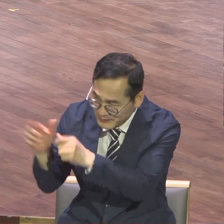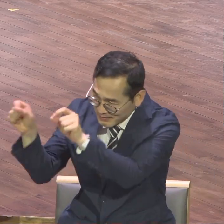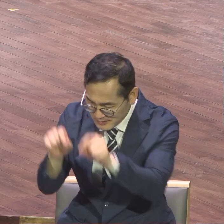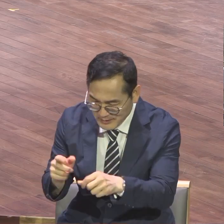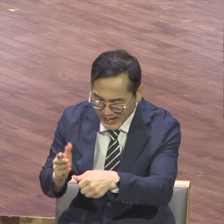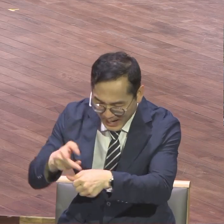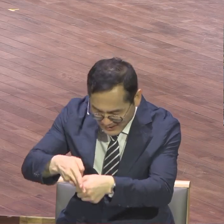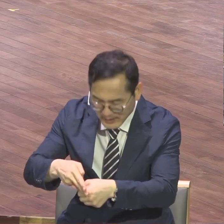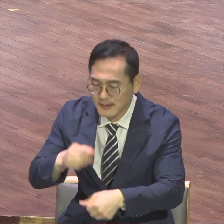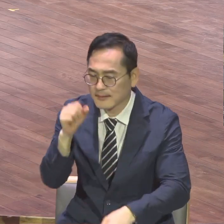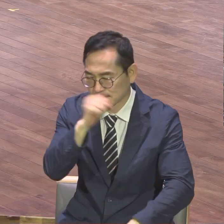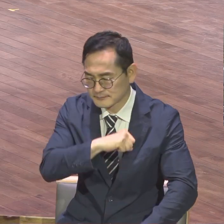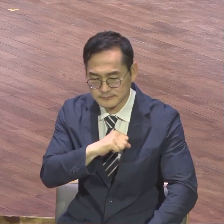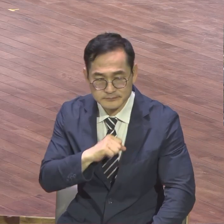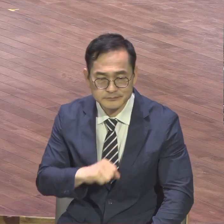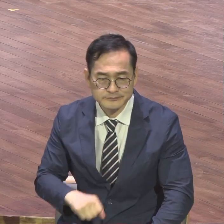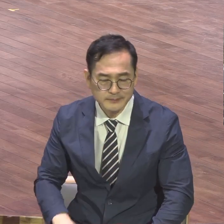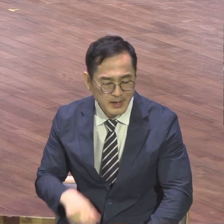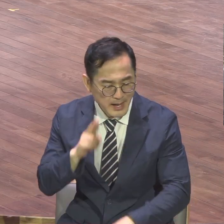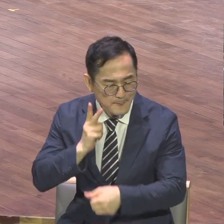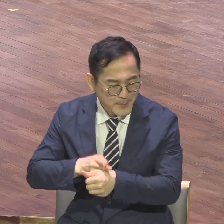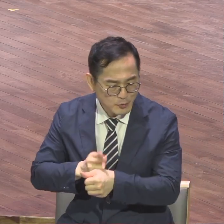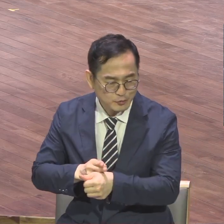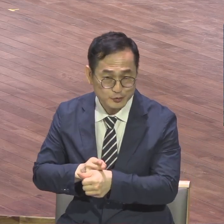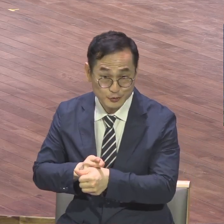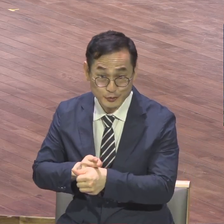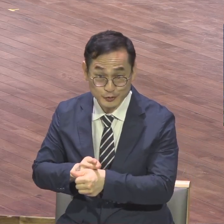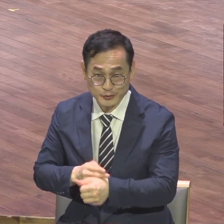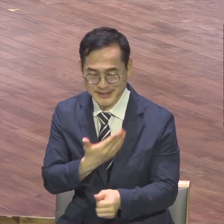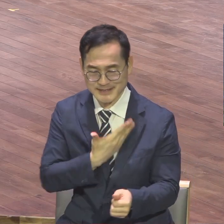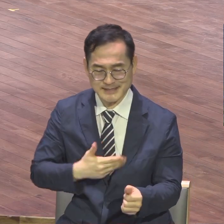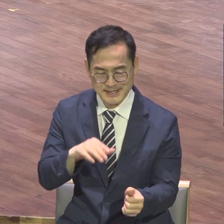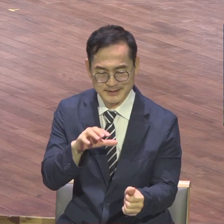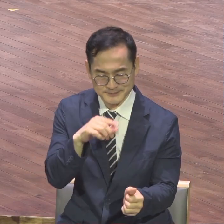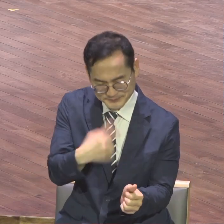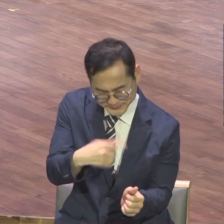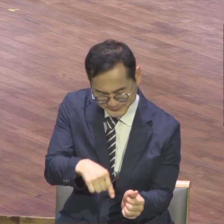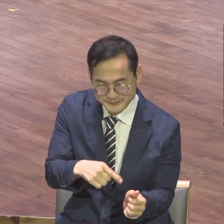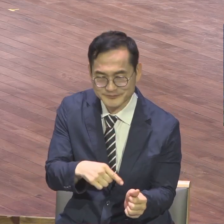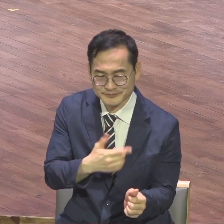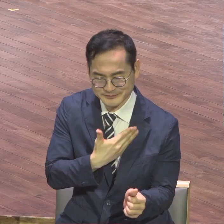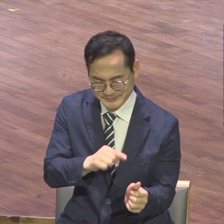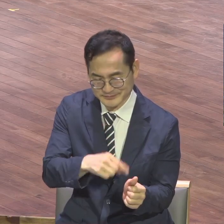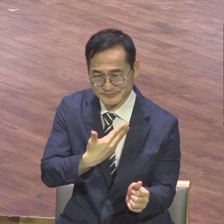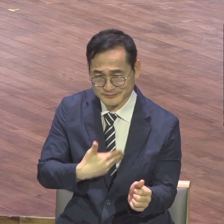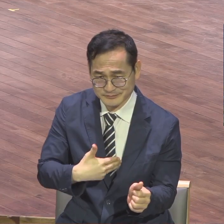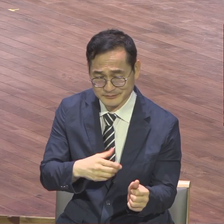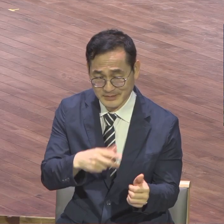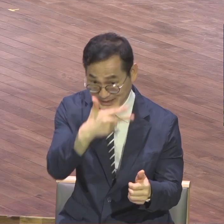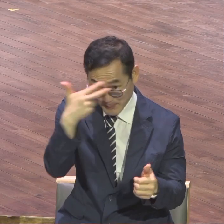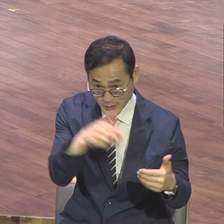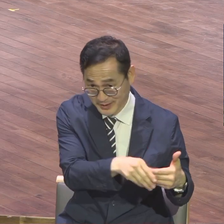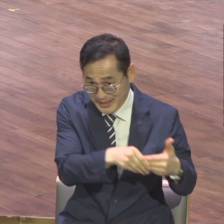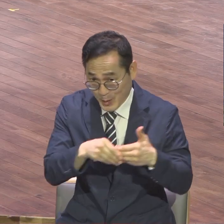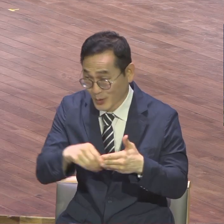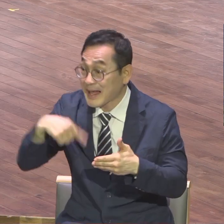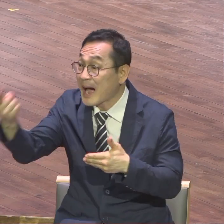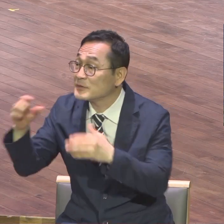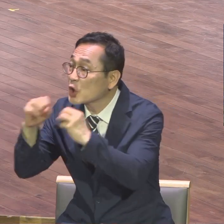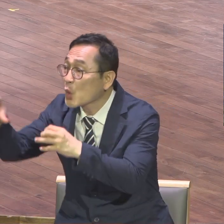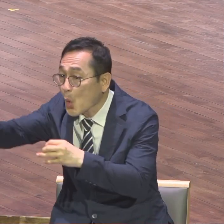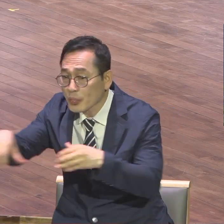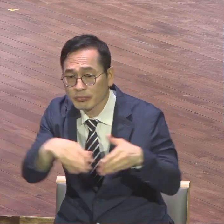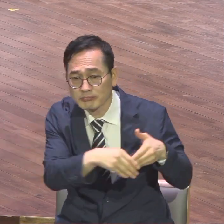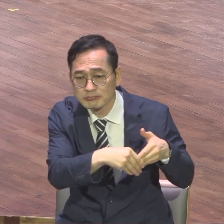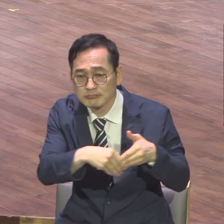알미러라. 사도 바울은 제자 훈련을 시키기 위해서 디모데를 데리고 다음 선교 현장으로 출발합니다. 그런데 한